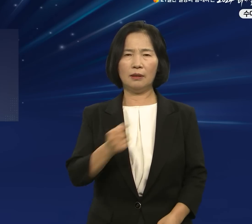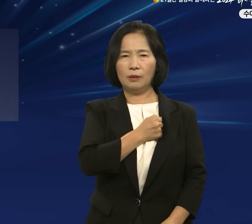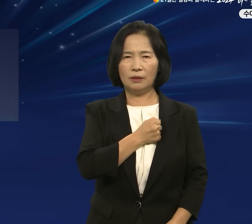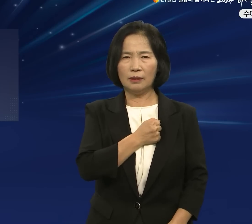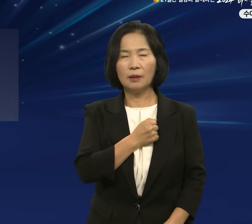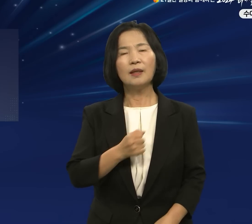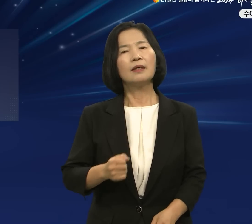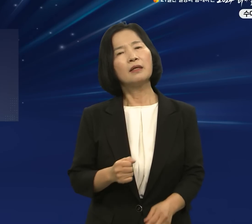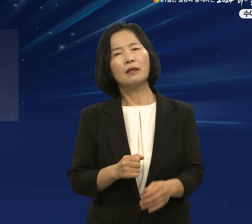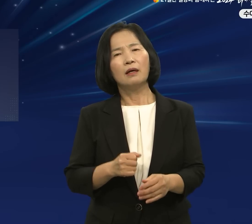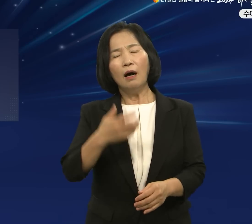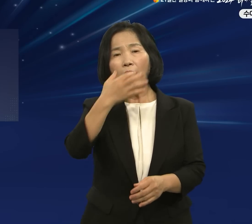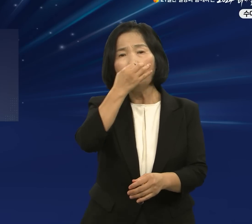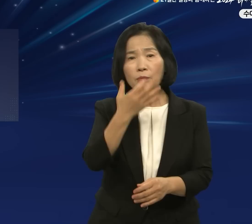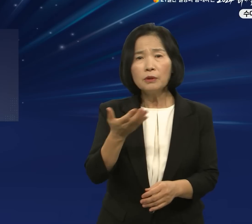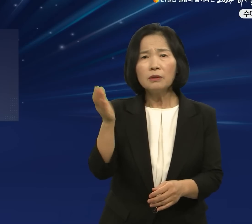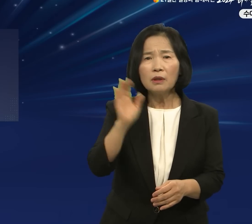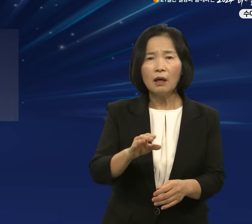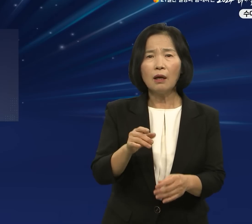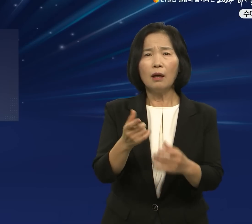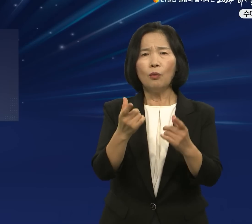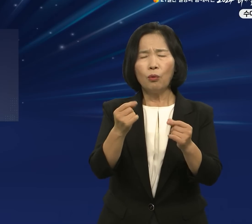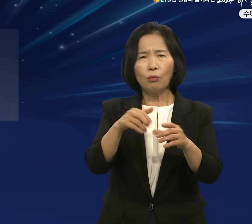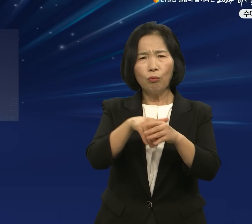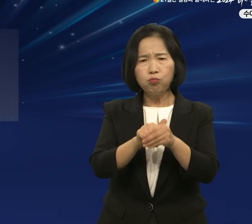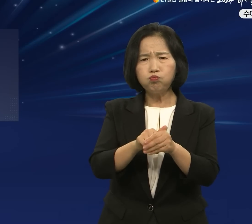힘든데 왜 이런 된장을 만듭니까?